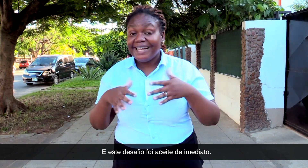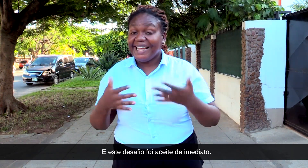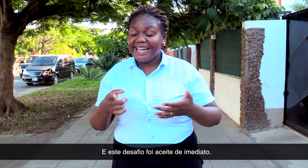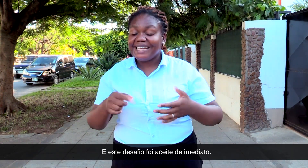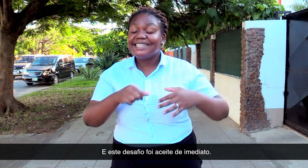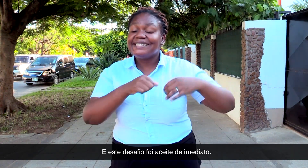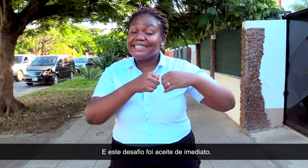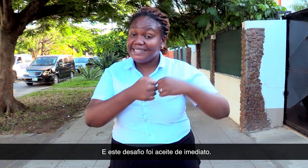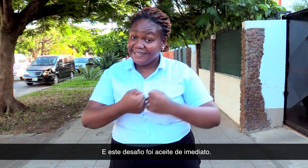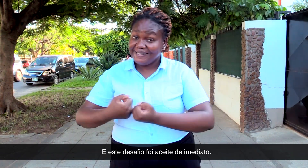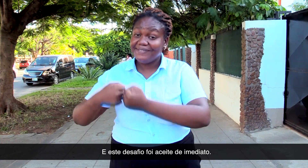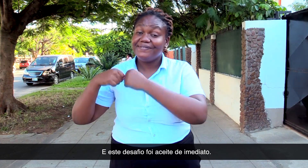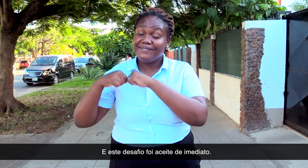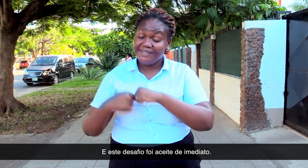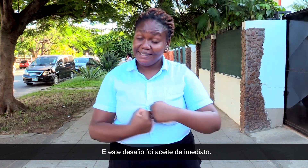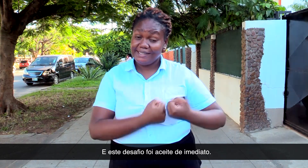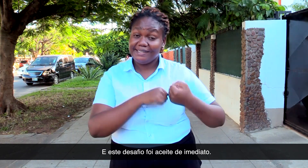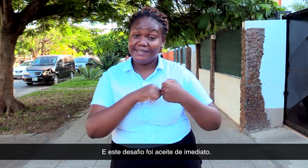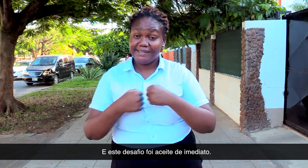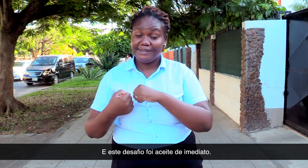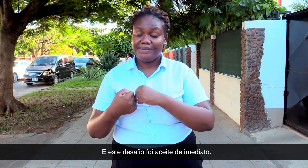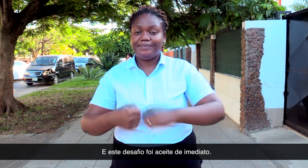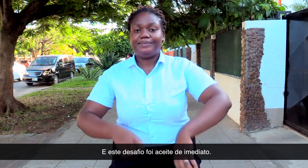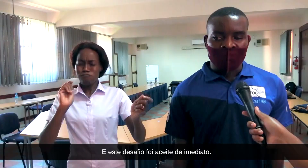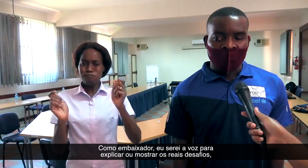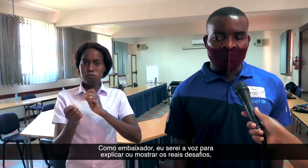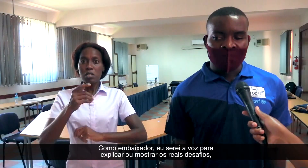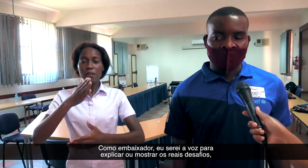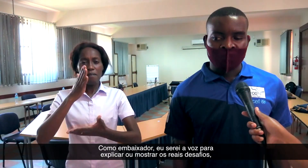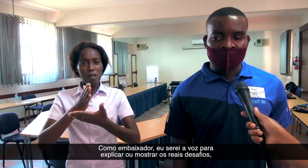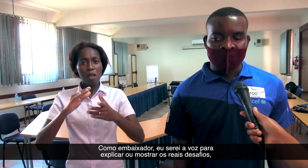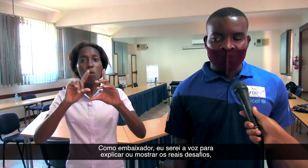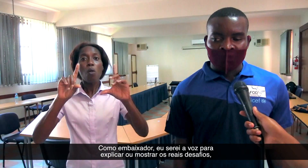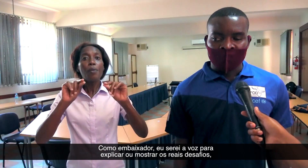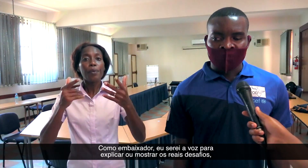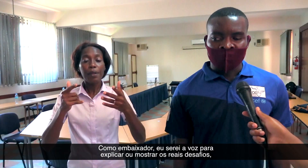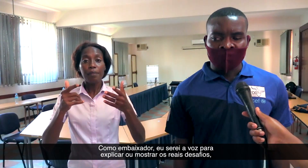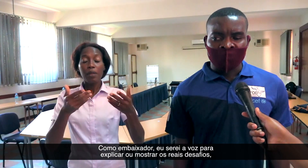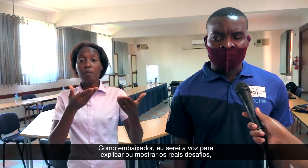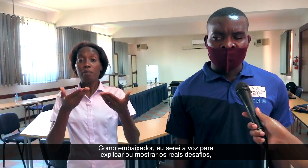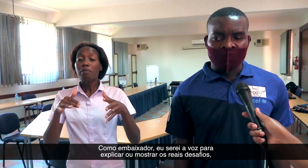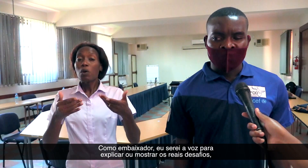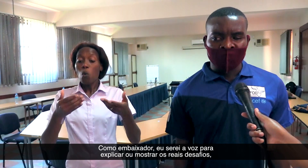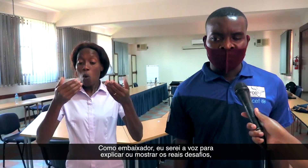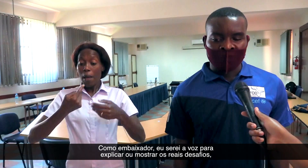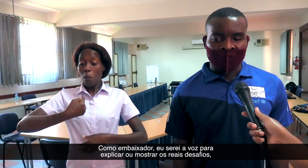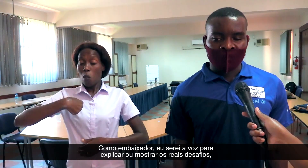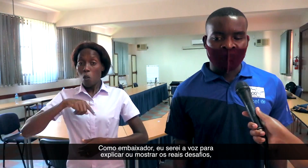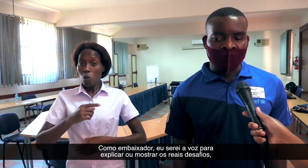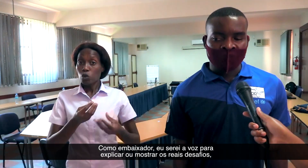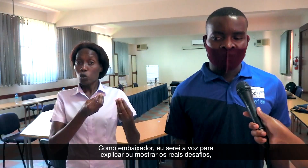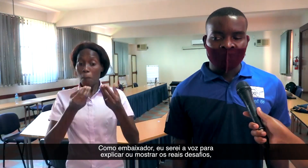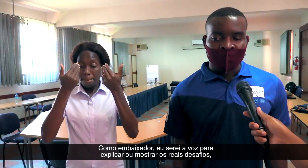E este desafio foi aceito de imediato. Como embaixador, eu serei